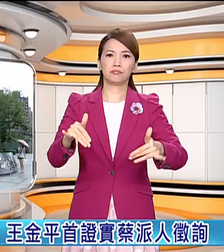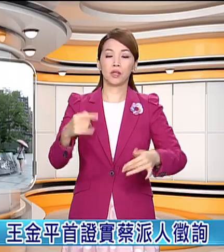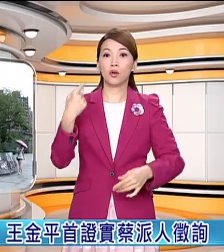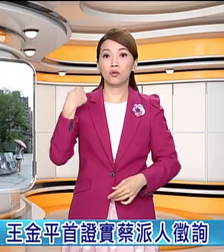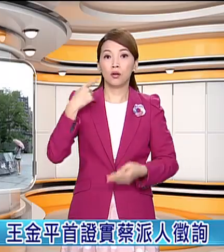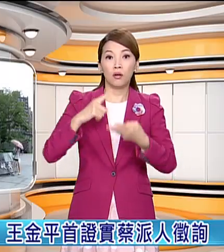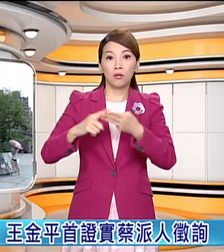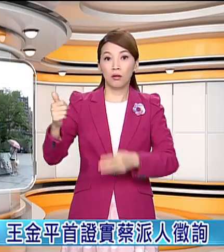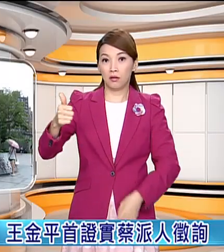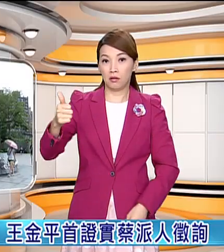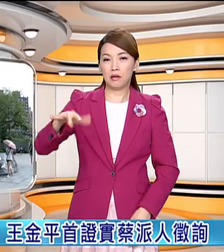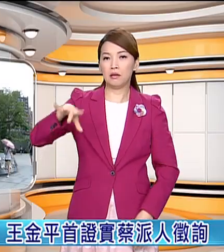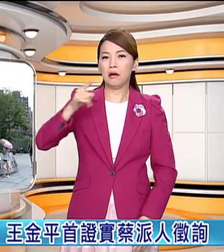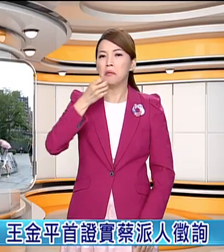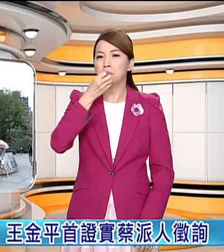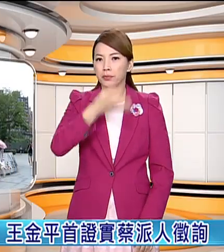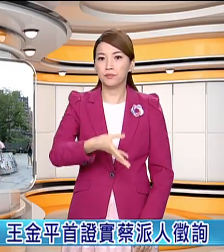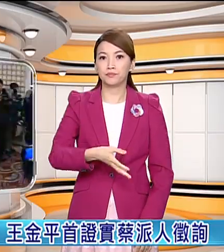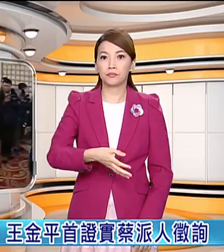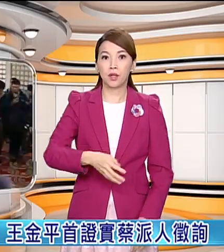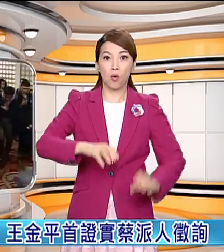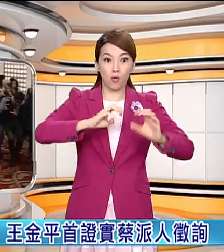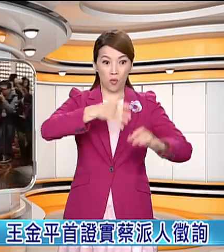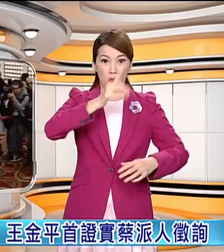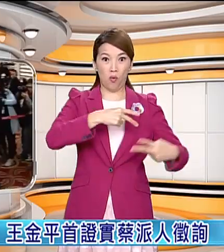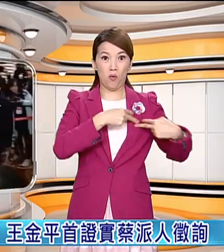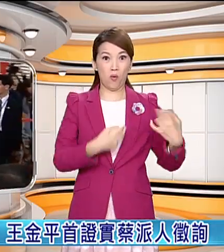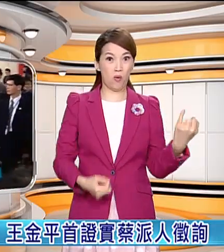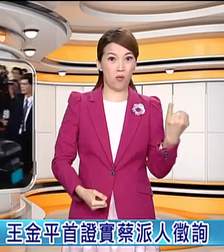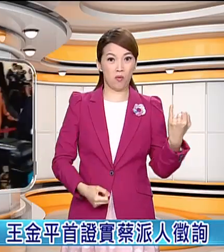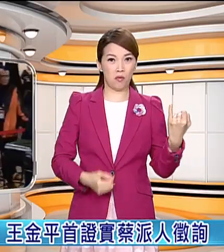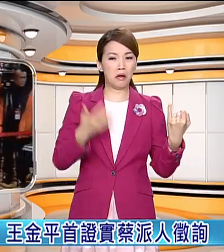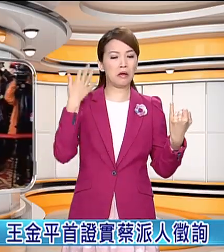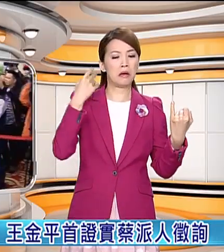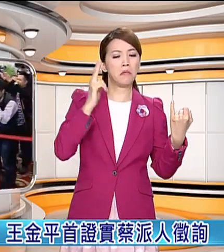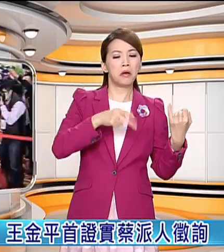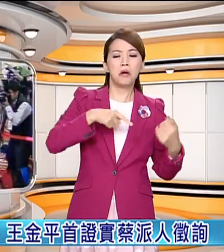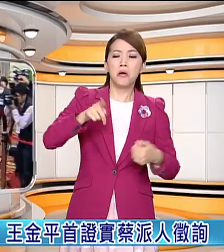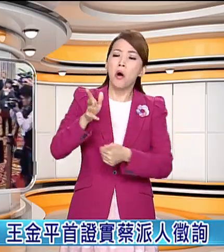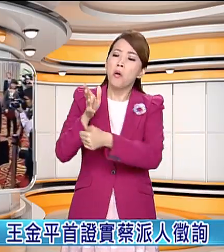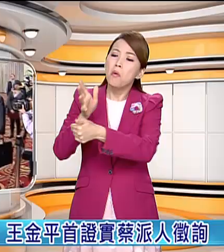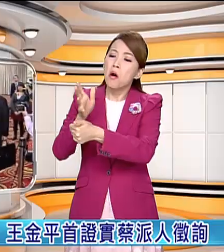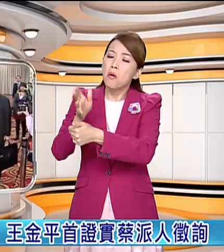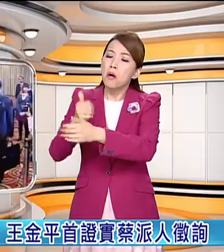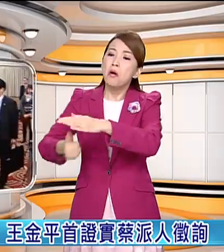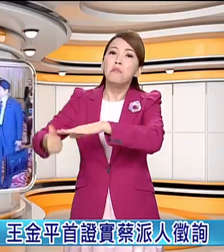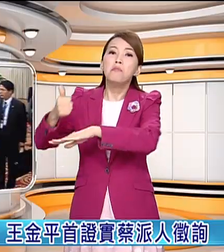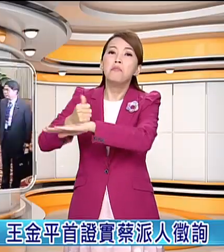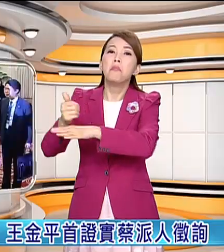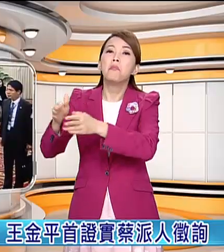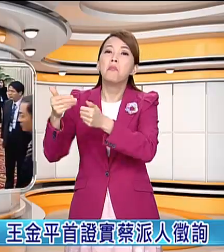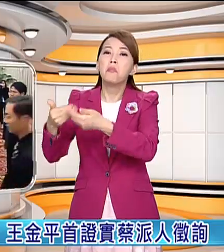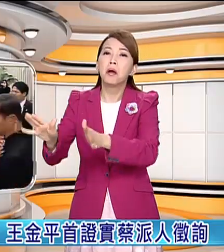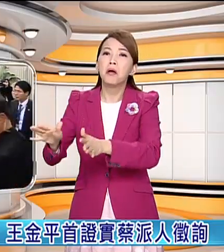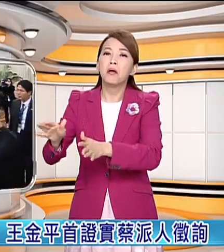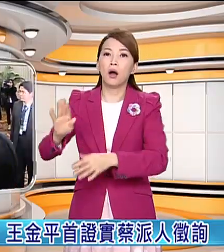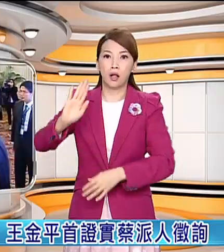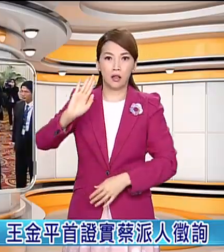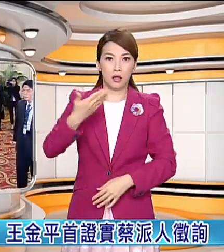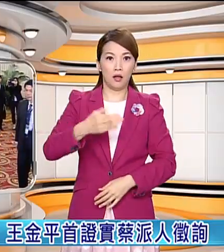天王金平首度证实，总统蔡英文曾经派人征询过他的意见，不